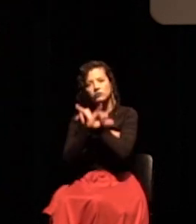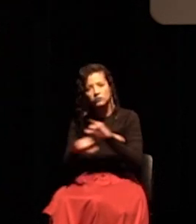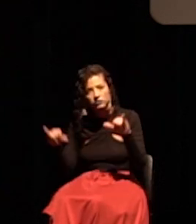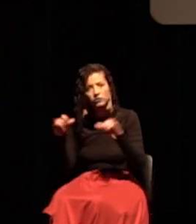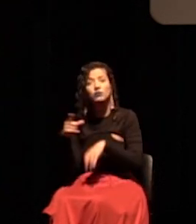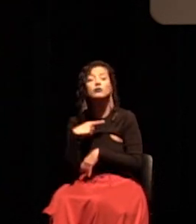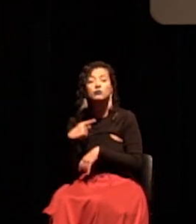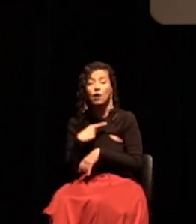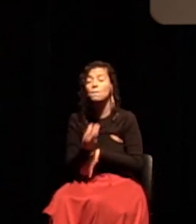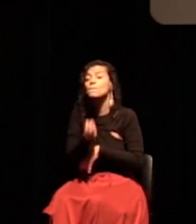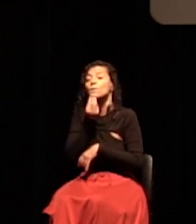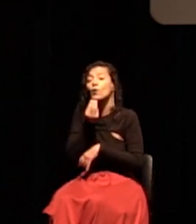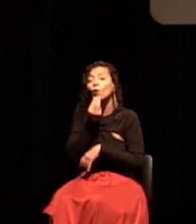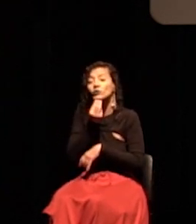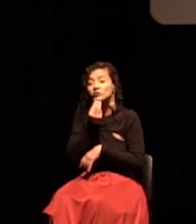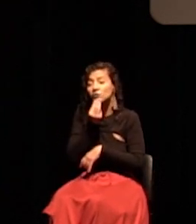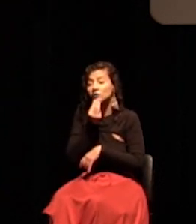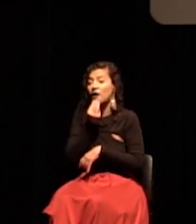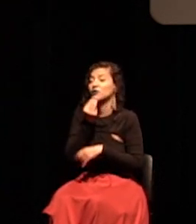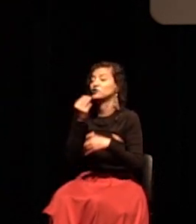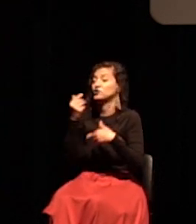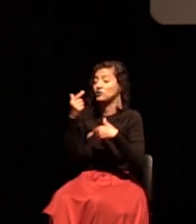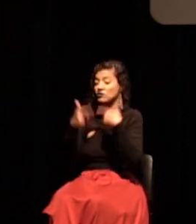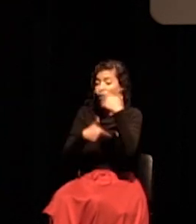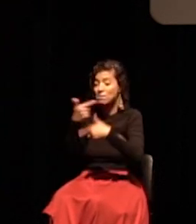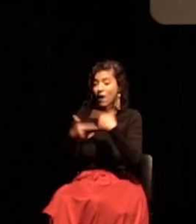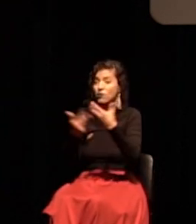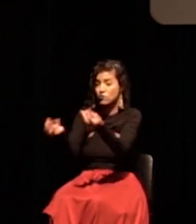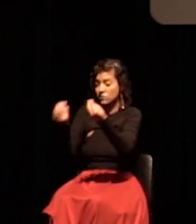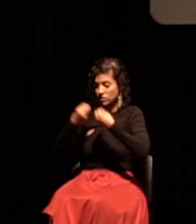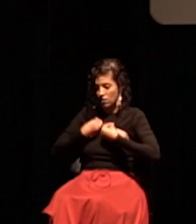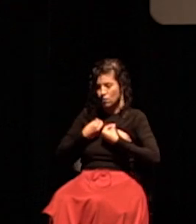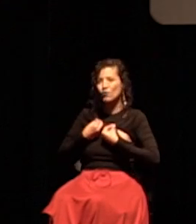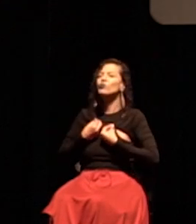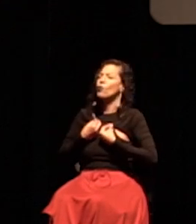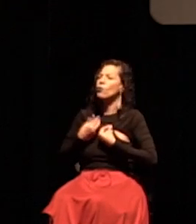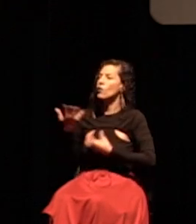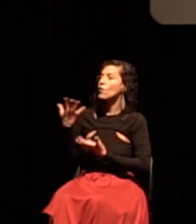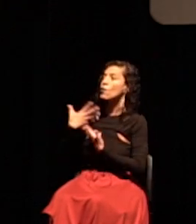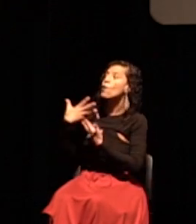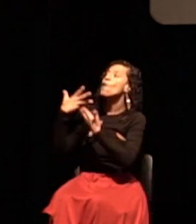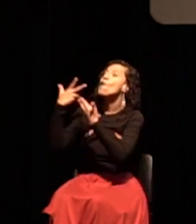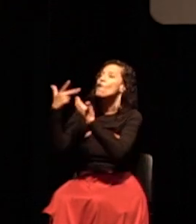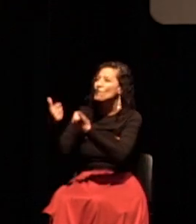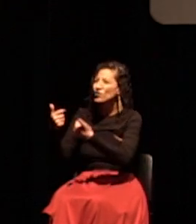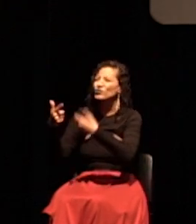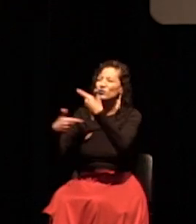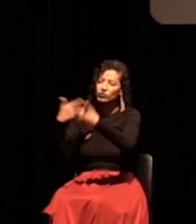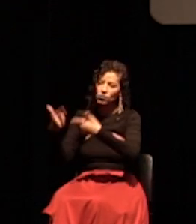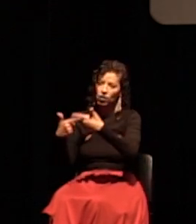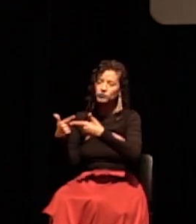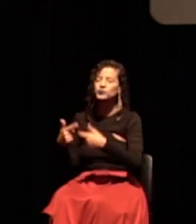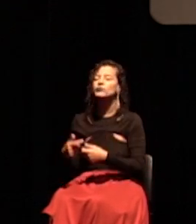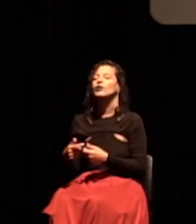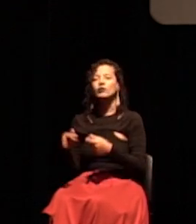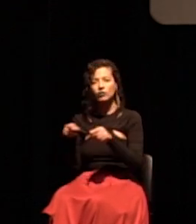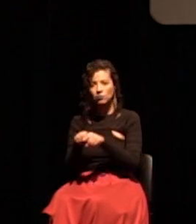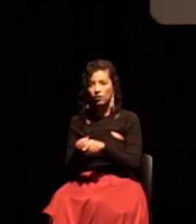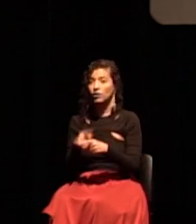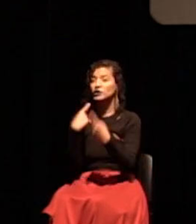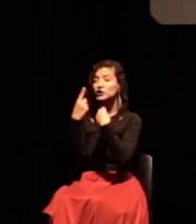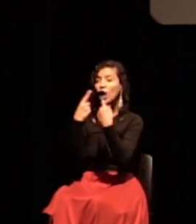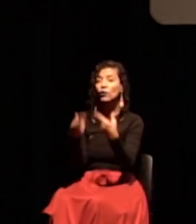desta possibilidade que me foi dada por este convite e por uma parceria e um diálogo